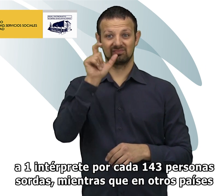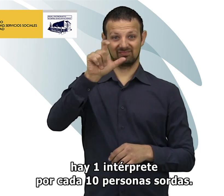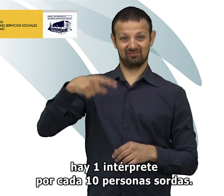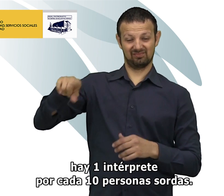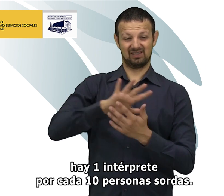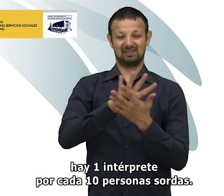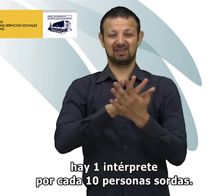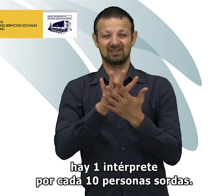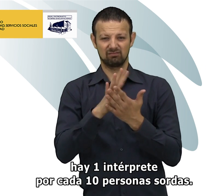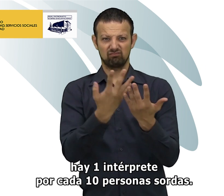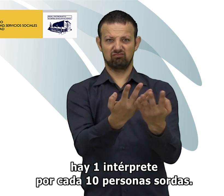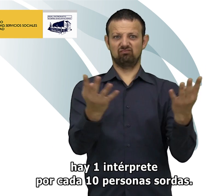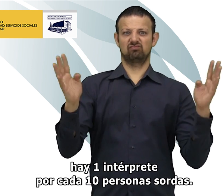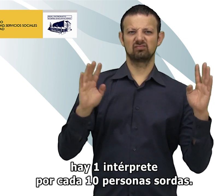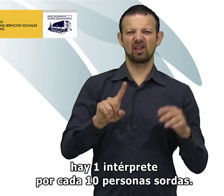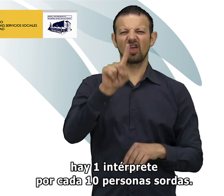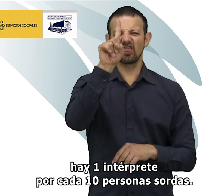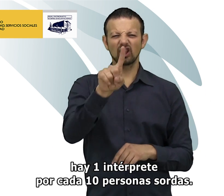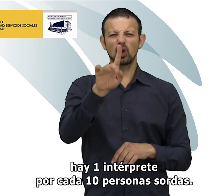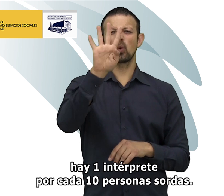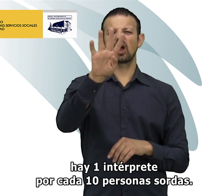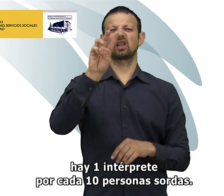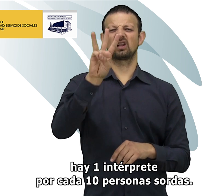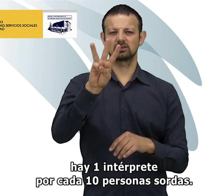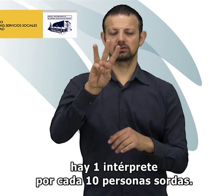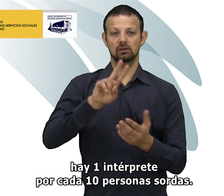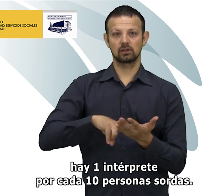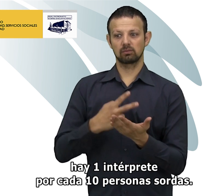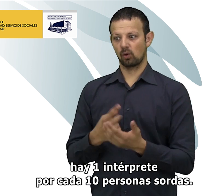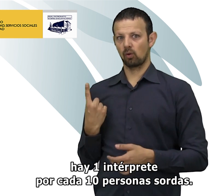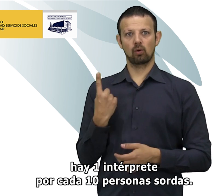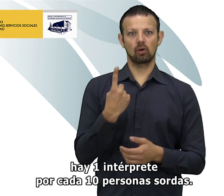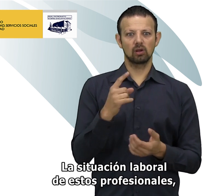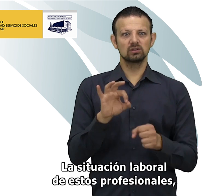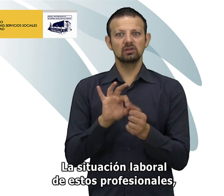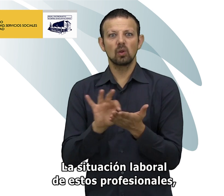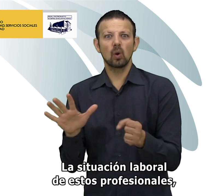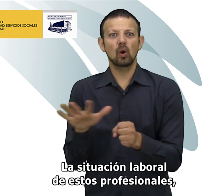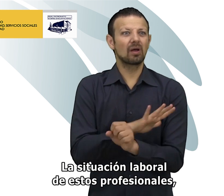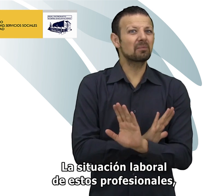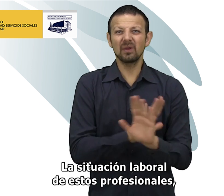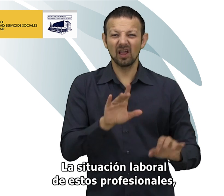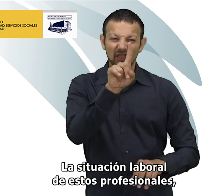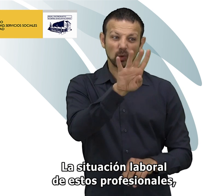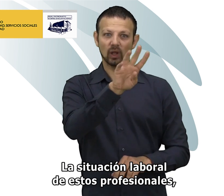otros países hay un intérprete por cada 10 personas sordas. La situación laboral de estos